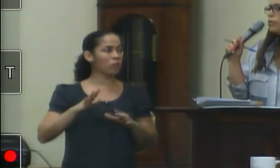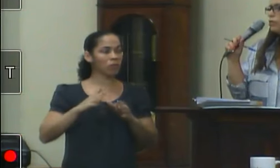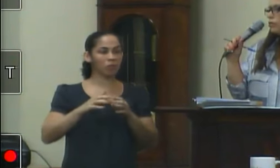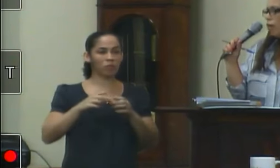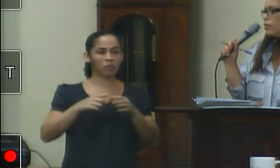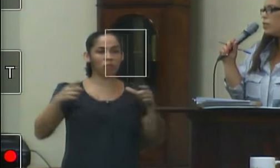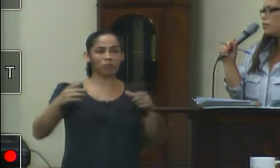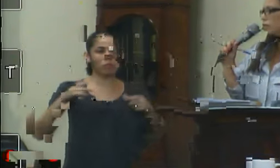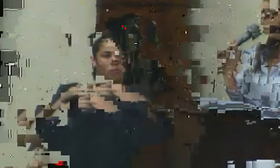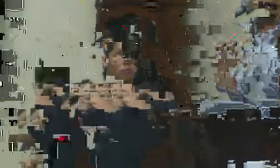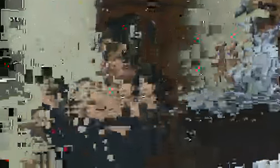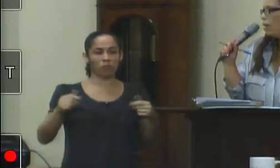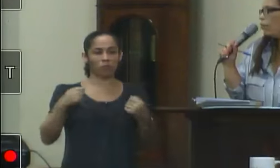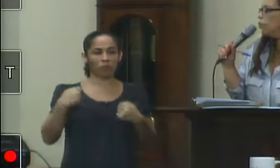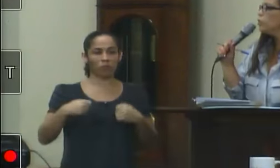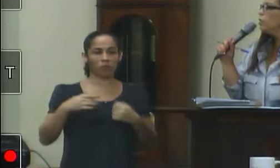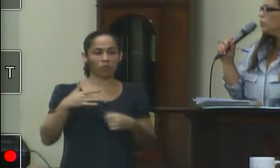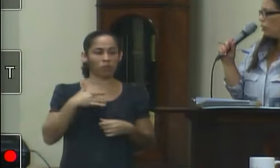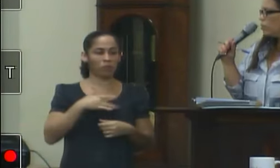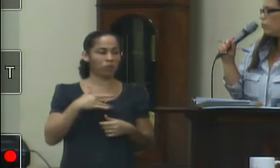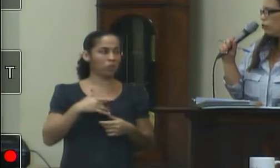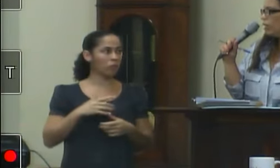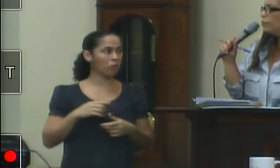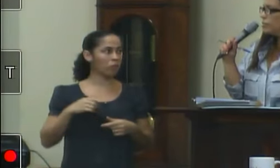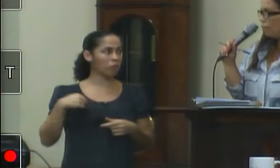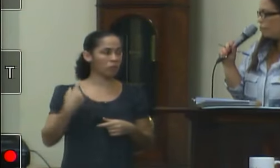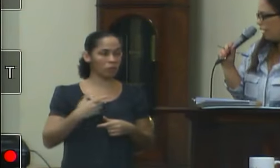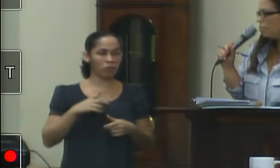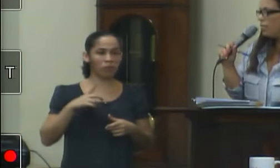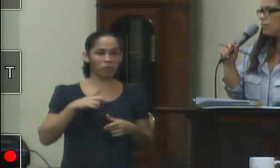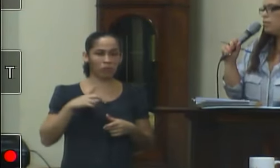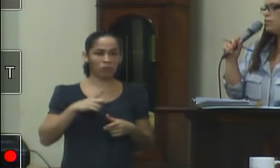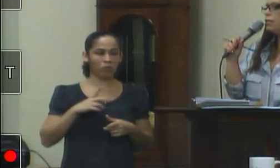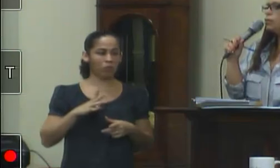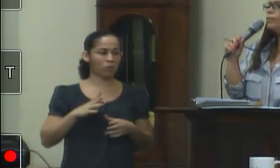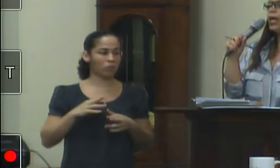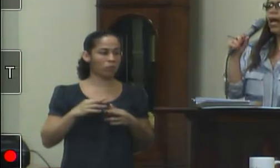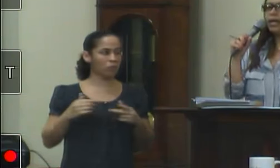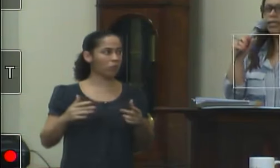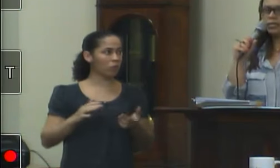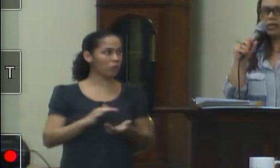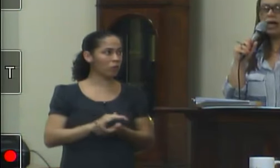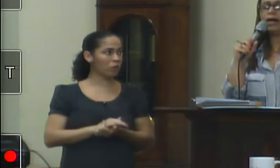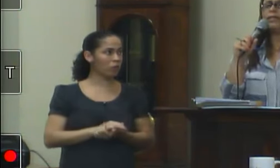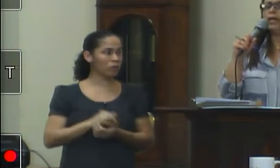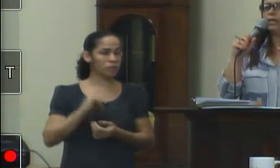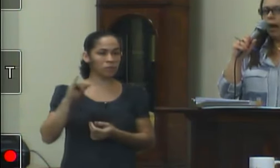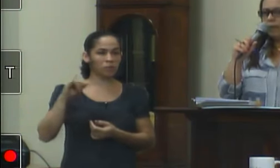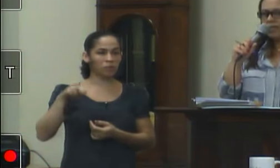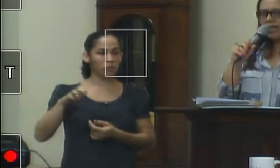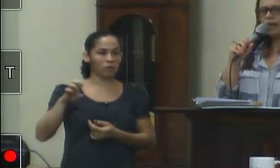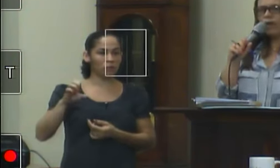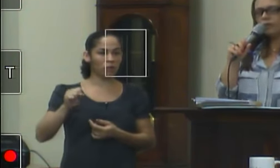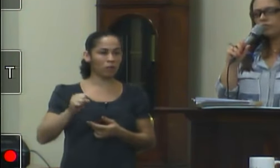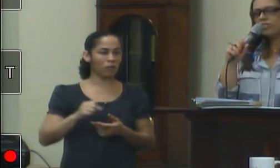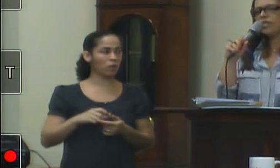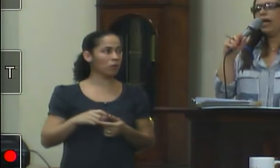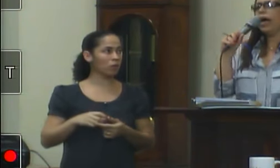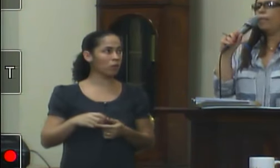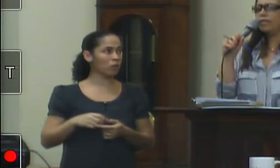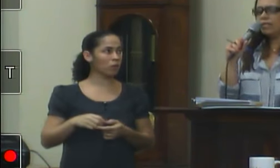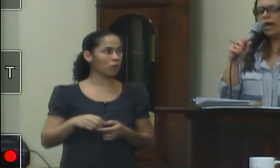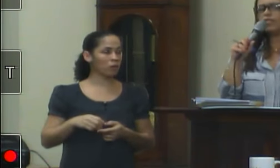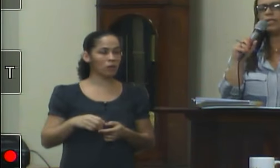insumos que nós precisamos para a saúde, nosso almoxarife está bem abastecido. A Inês está lá, volto a